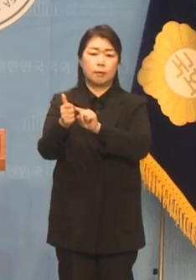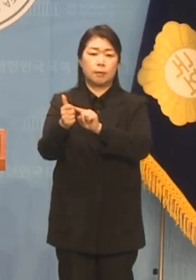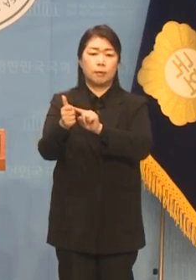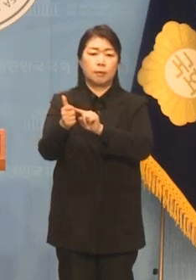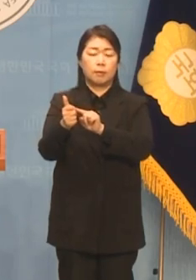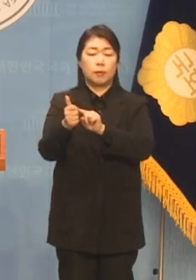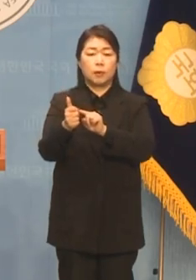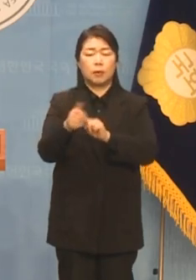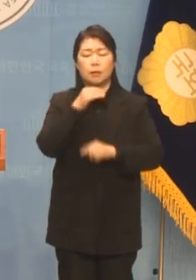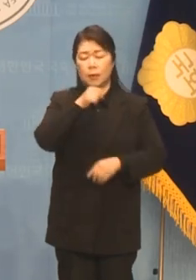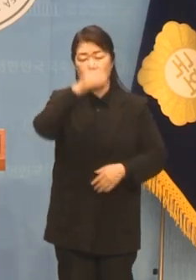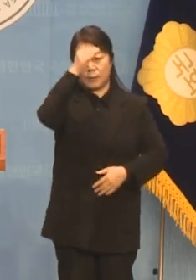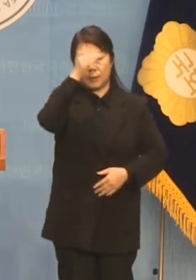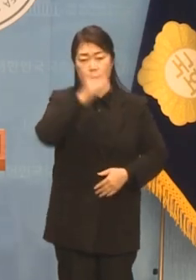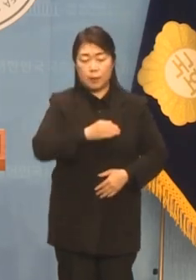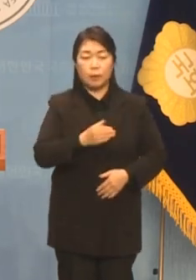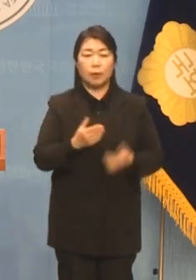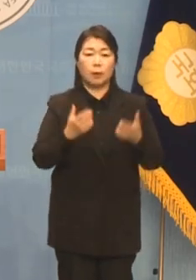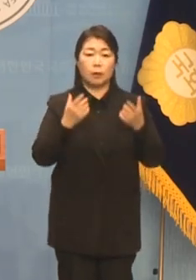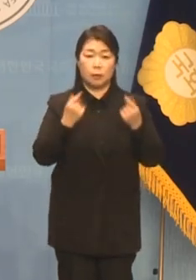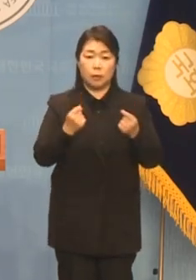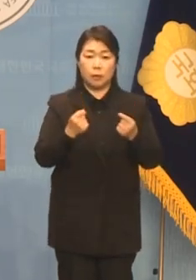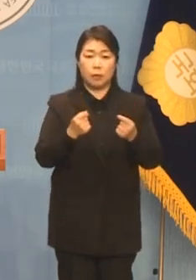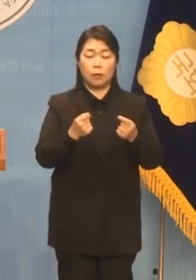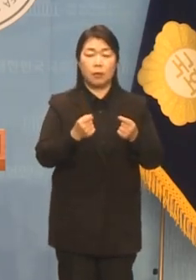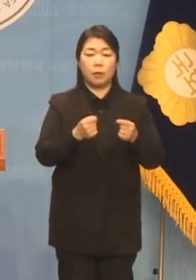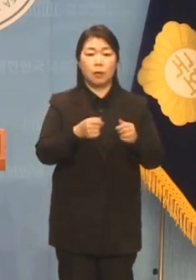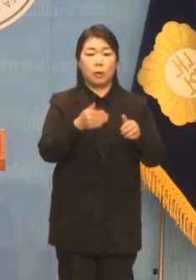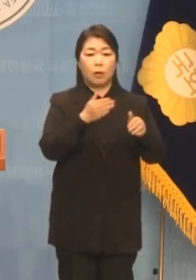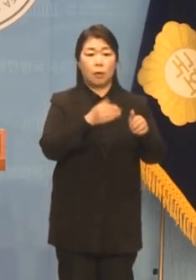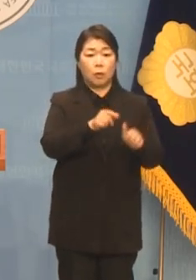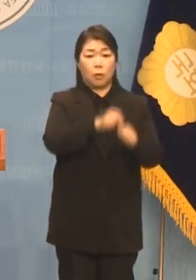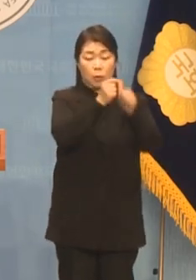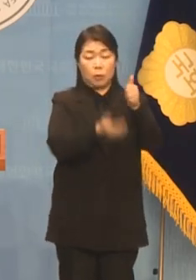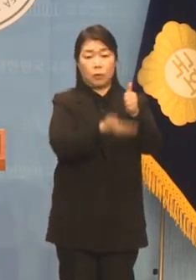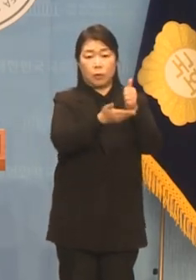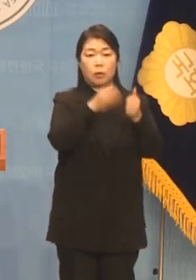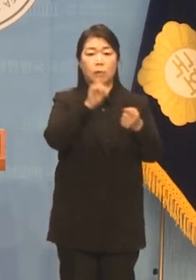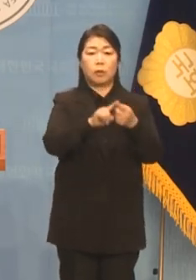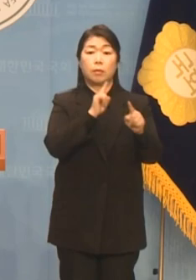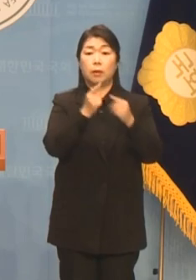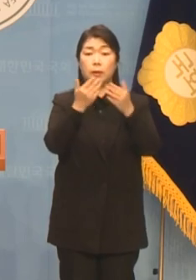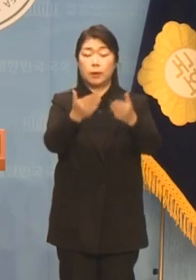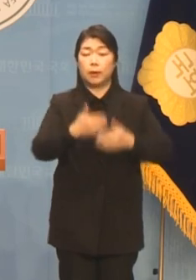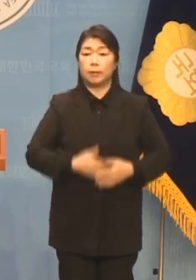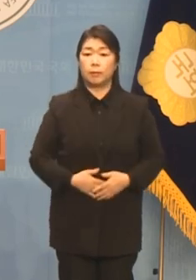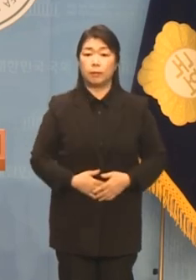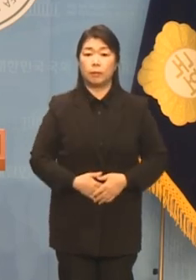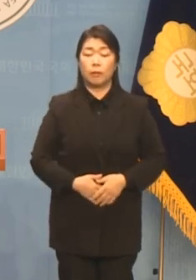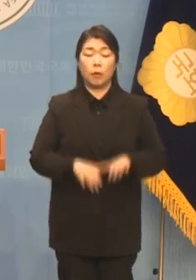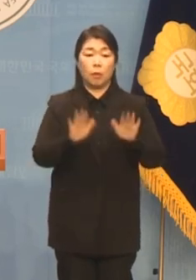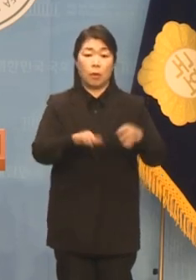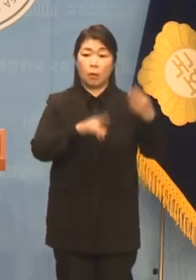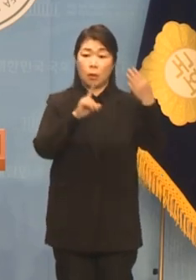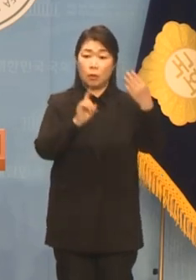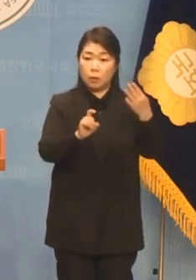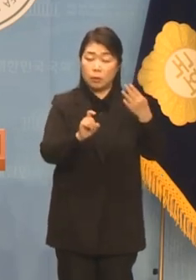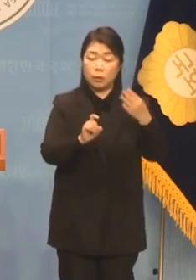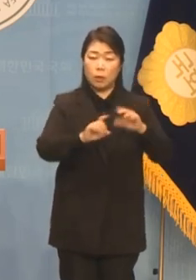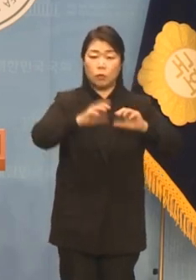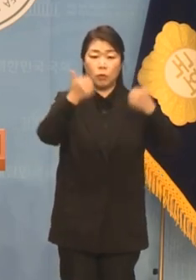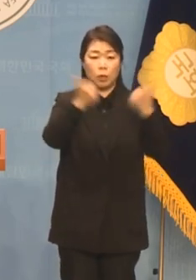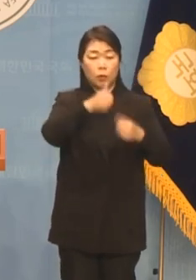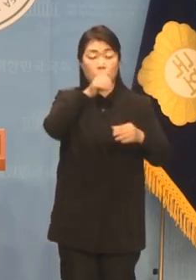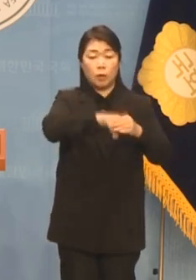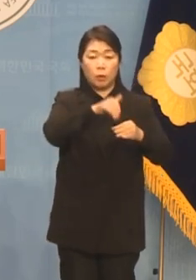어 철면피 공천에 대해서 한마디 말씀 올리겠습니다 어 이번 410 어 총선 더불